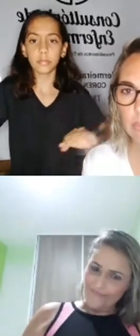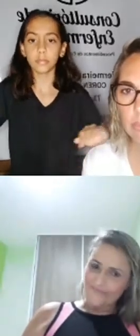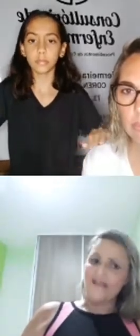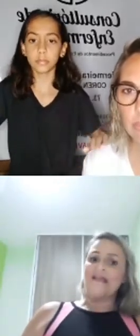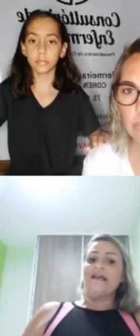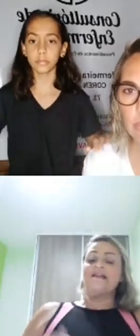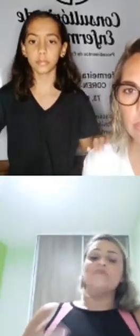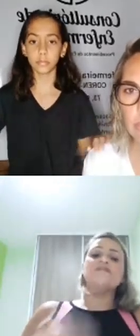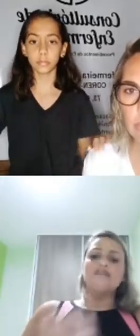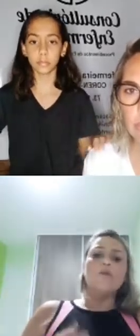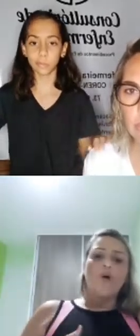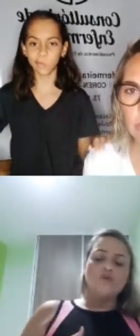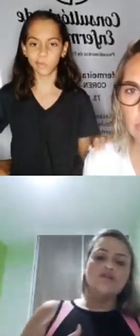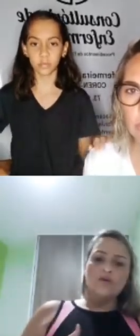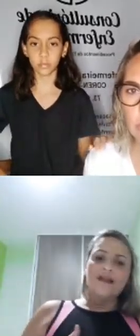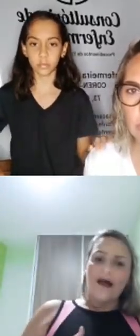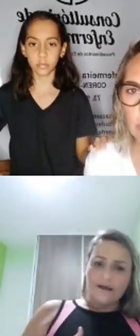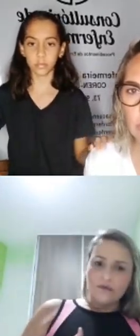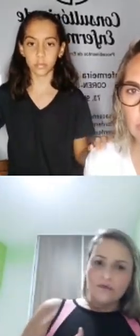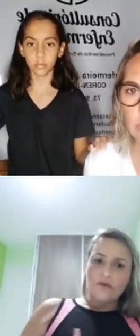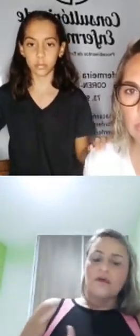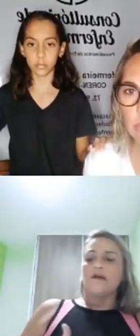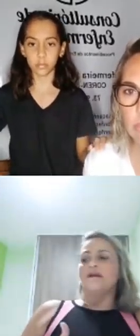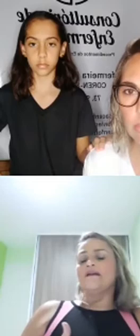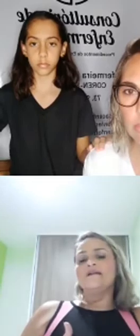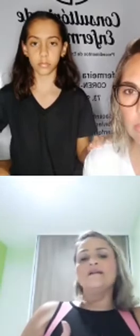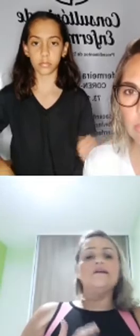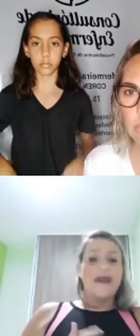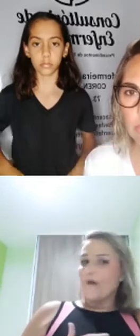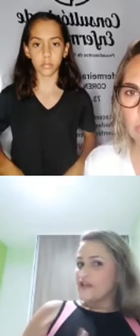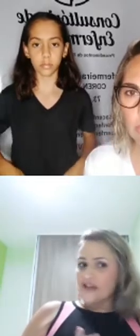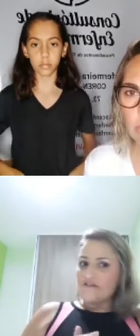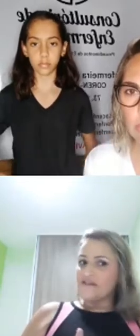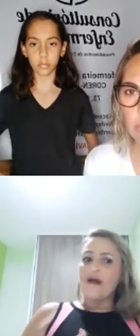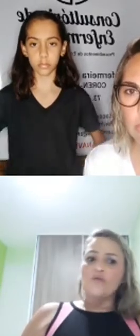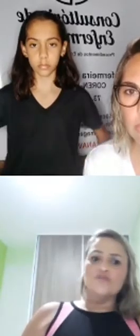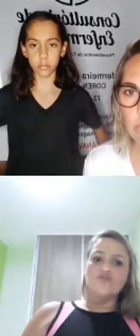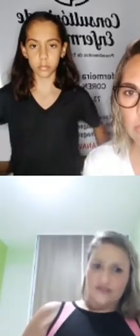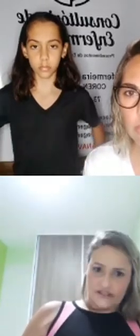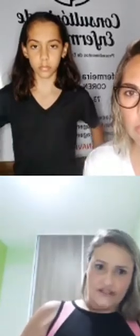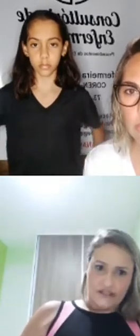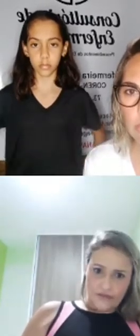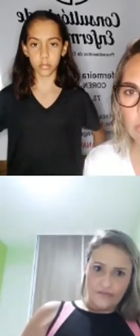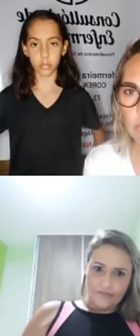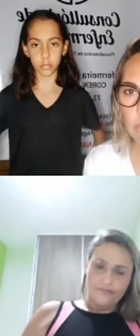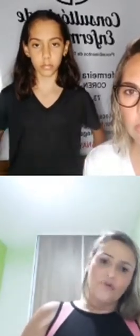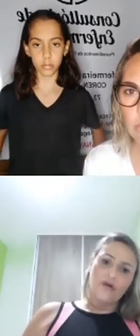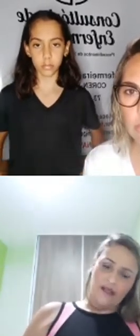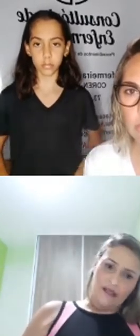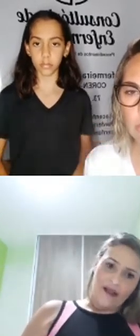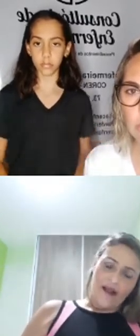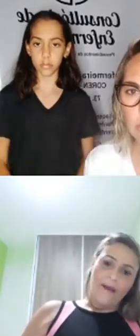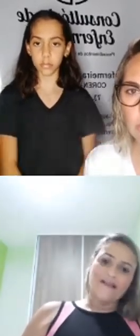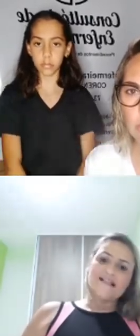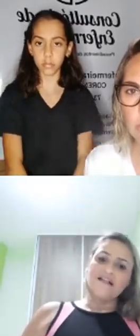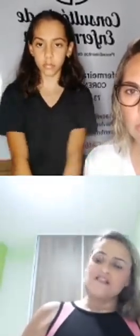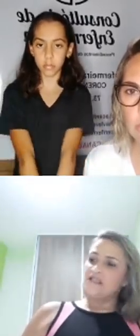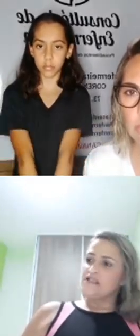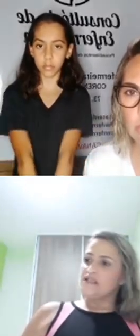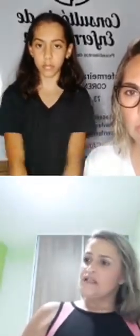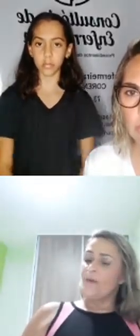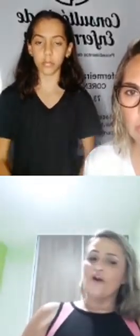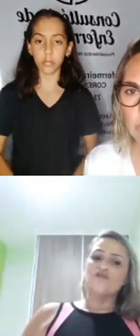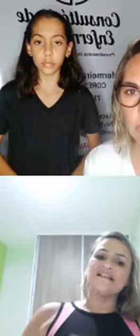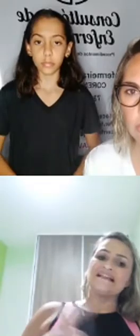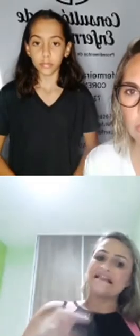fetal. Temos que ter um pouco de cuidado e realmente evitar o uso de oxigênio, porque apesar